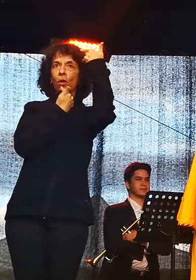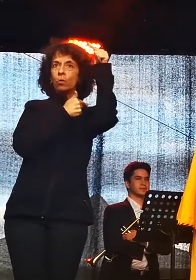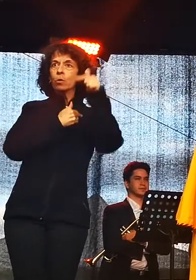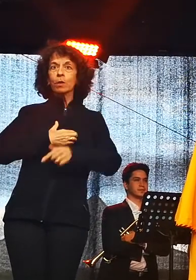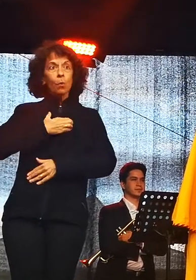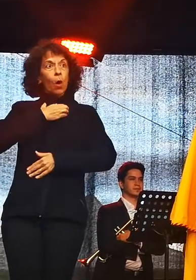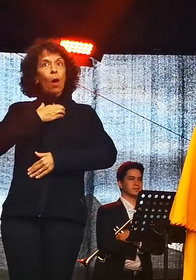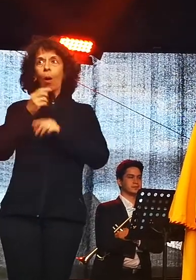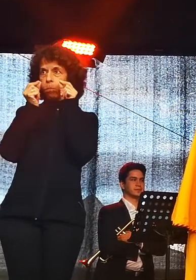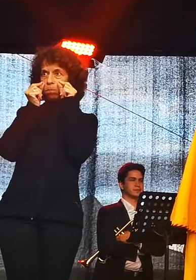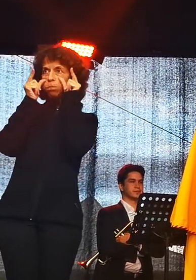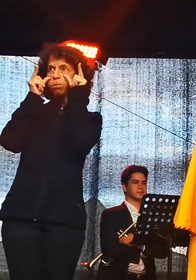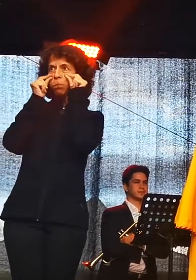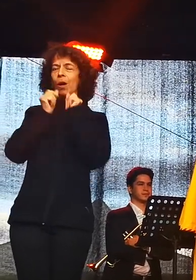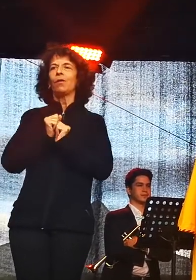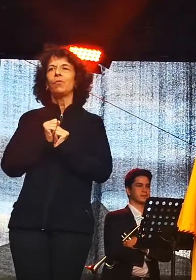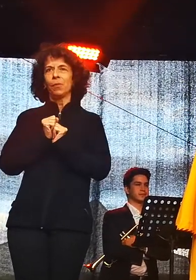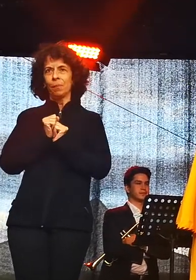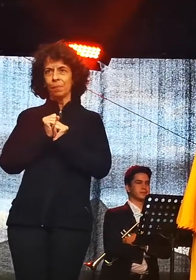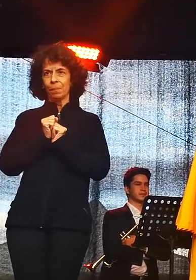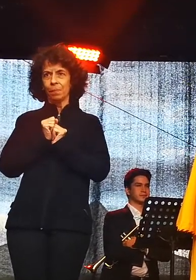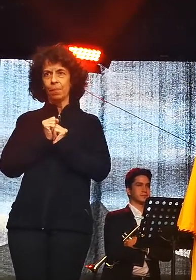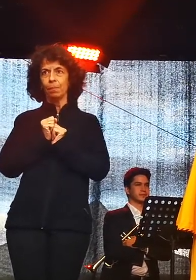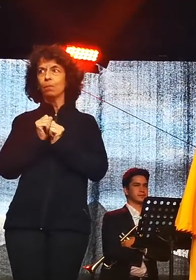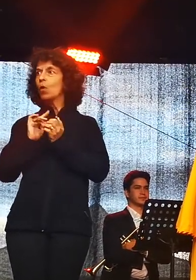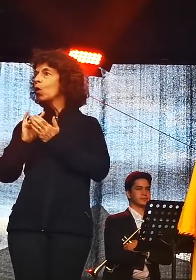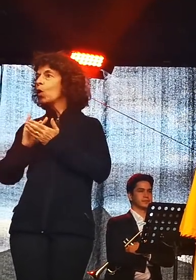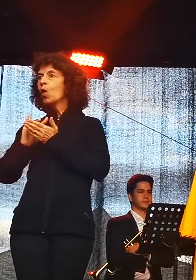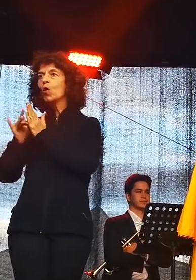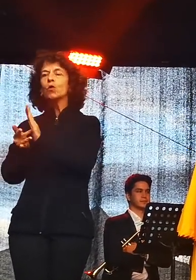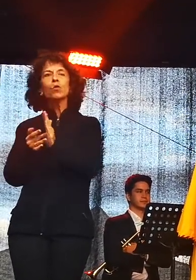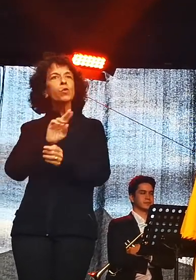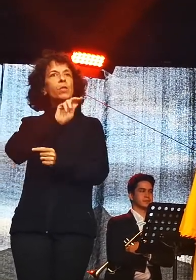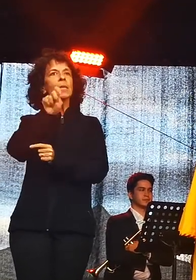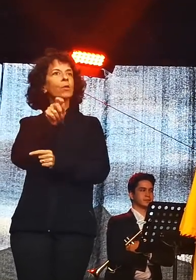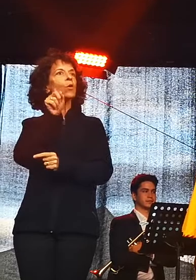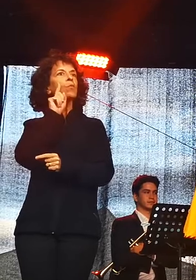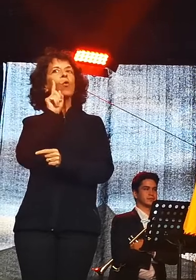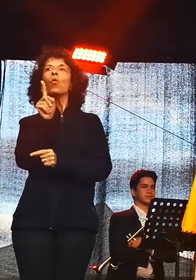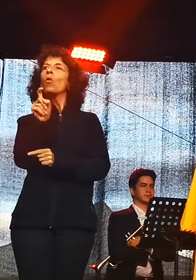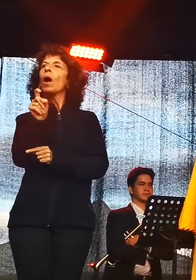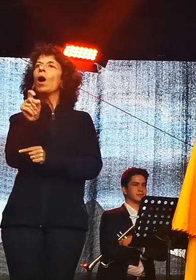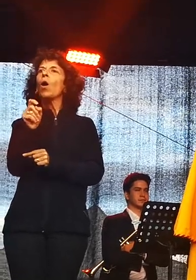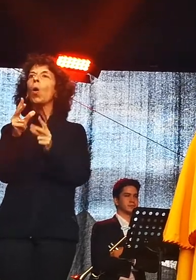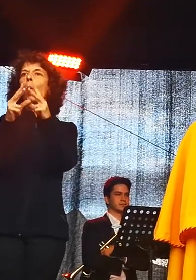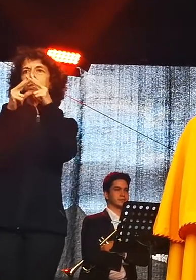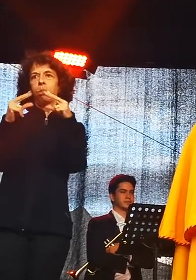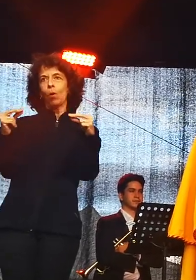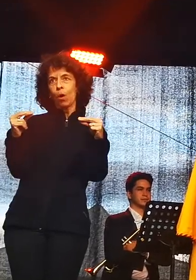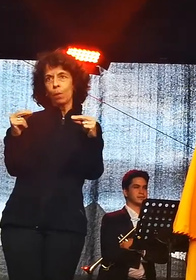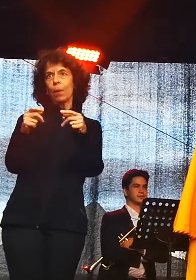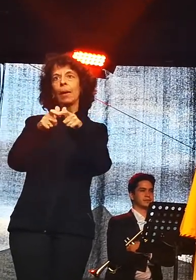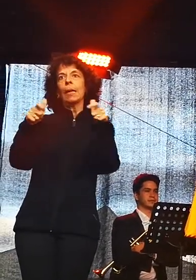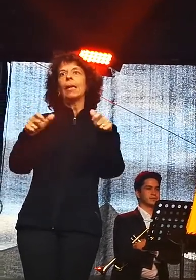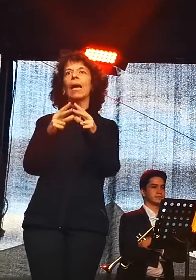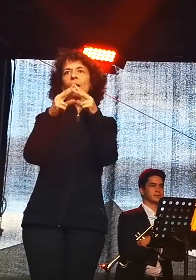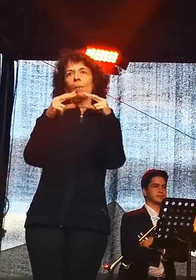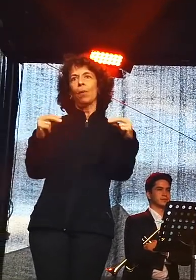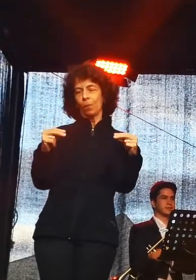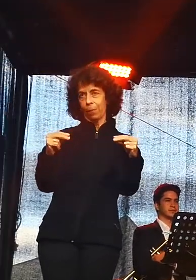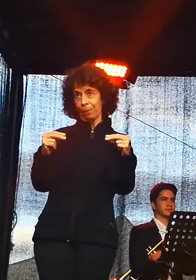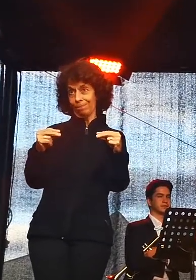touristes. Une activité que nous pratiquons presque naturellement grâce à la pureté de nos lacs et nos rivières,